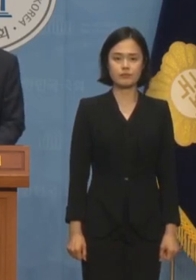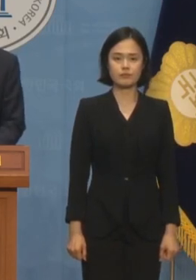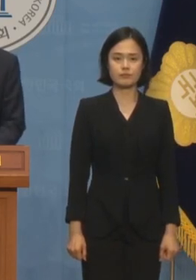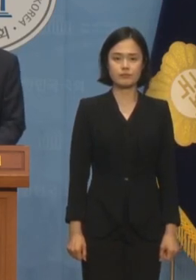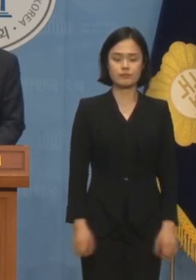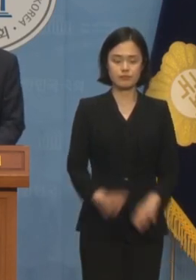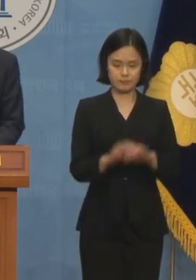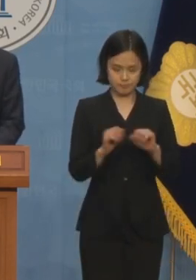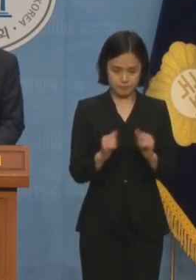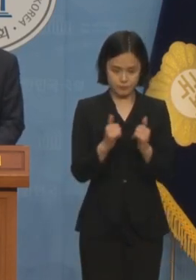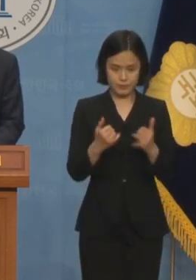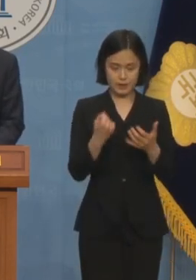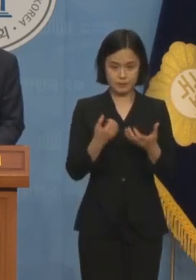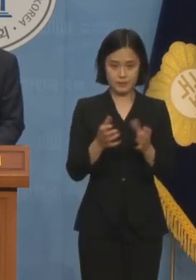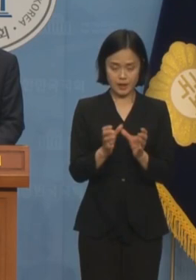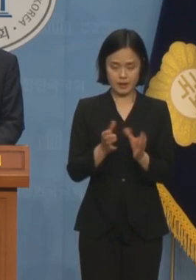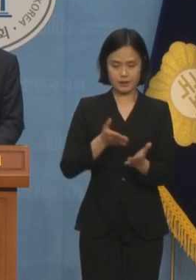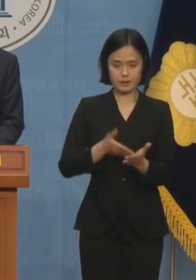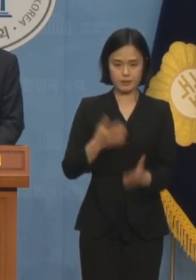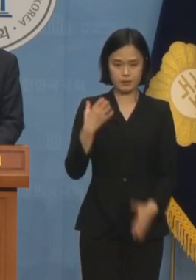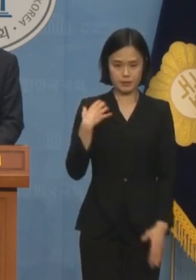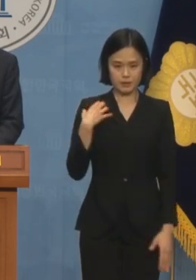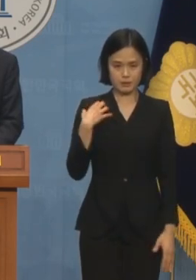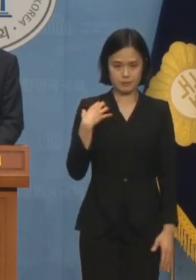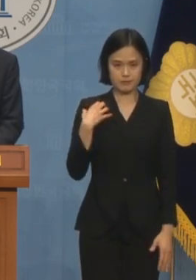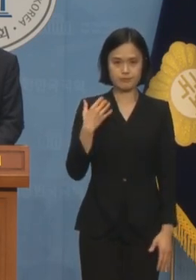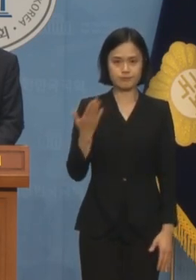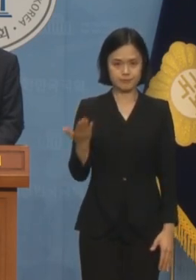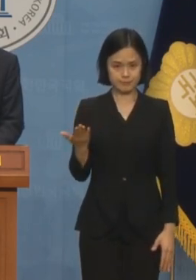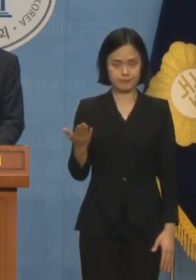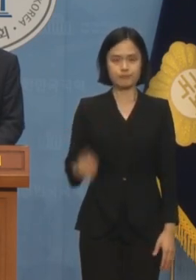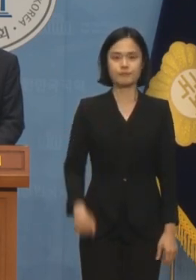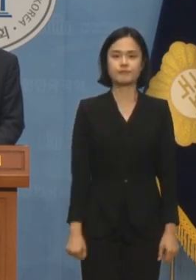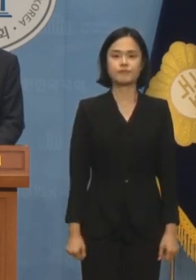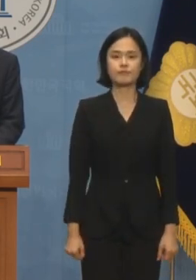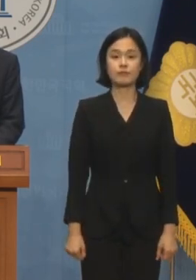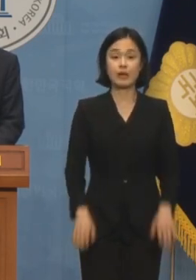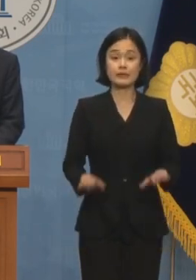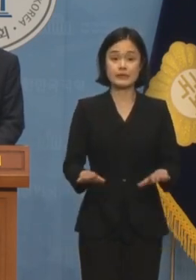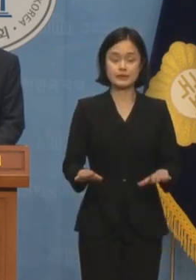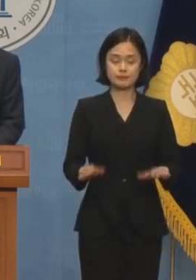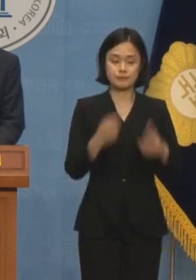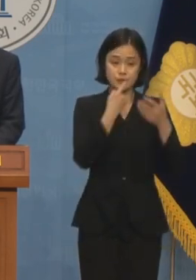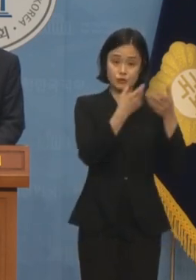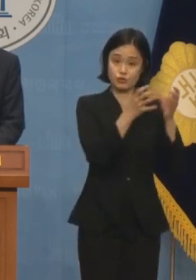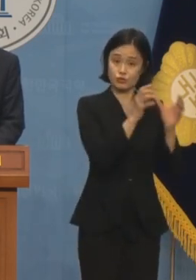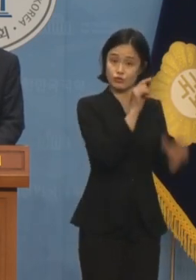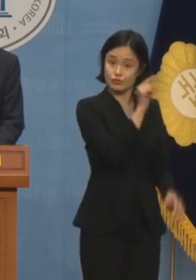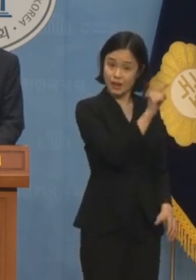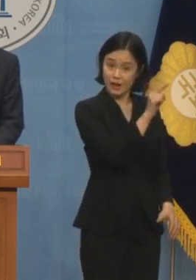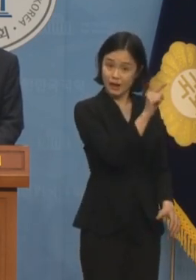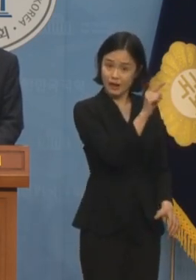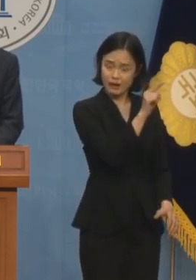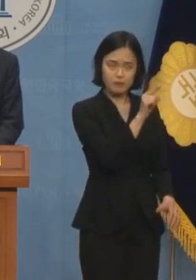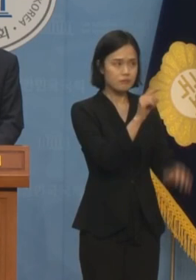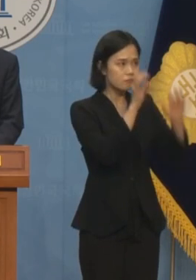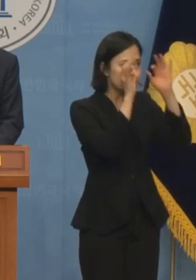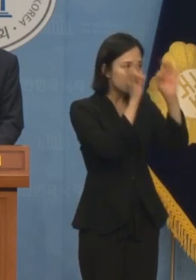국민의힘 선임 대변인 윤희석입니다. 논평 말씀드리겠습니다. 지금 민주당은 사실상 이재명